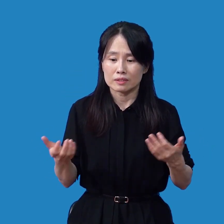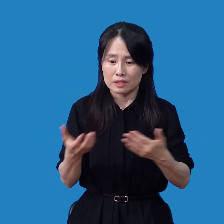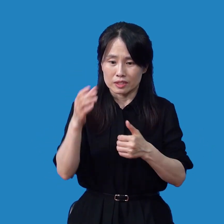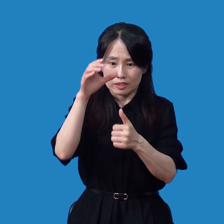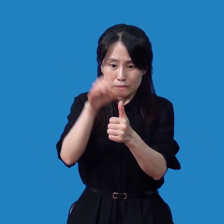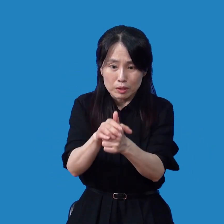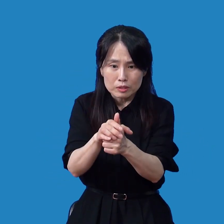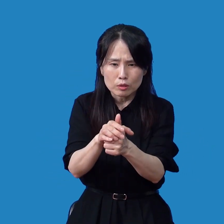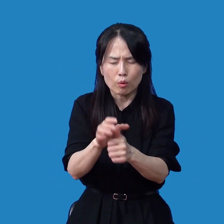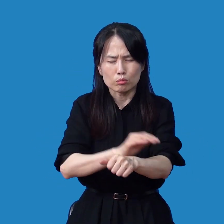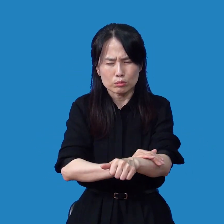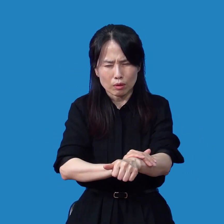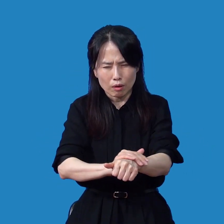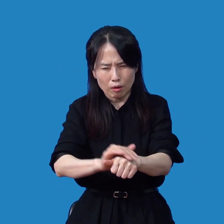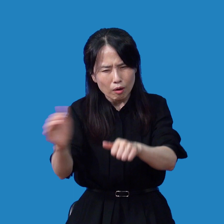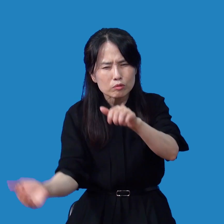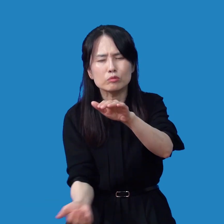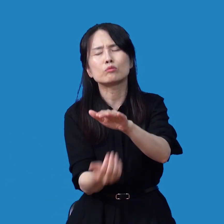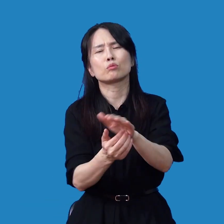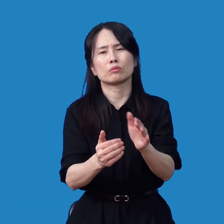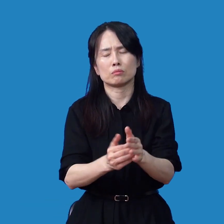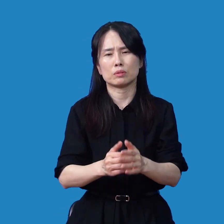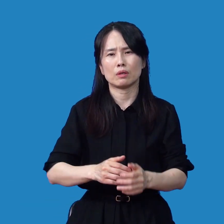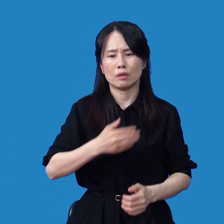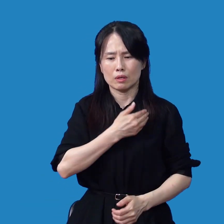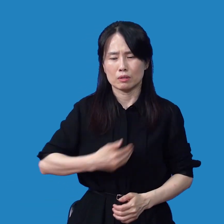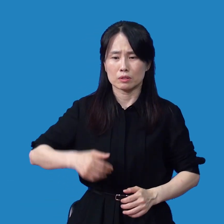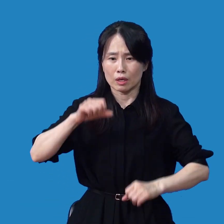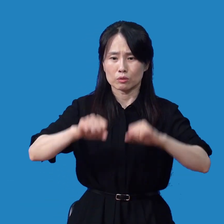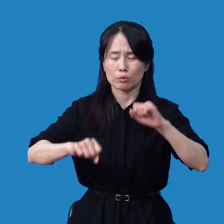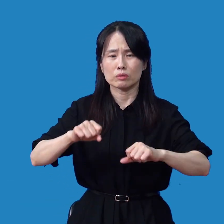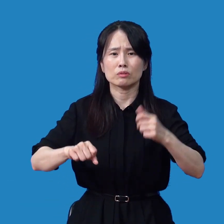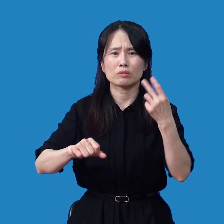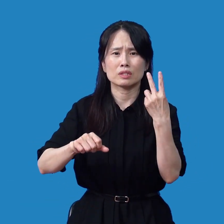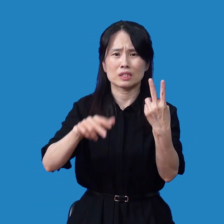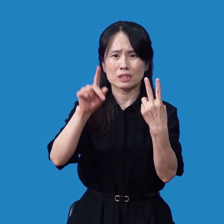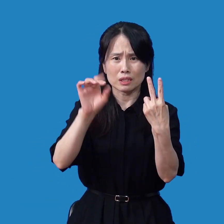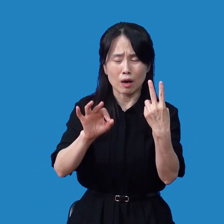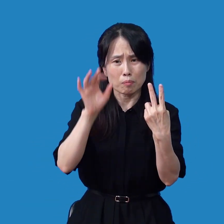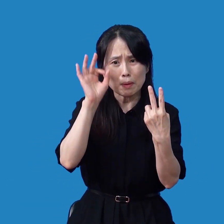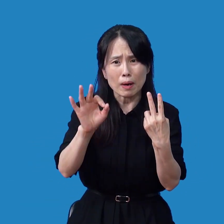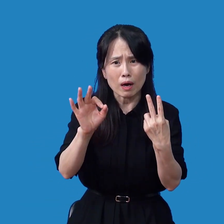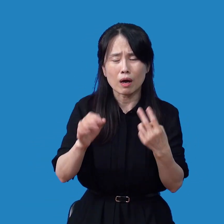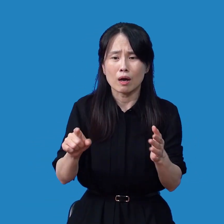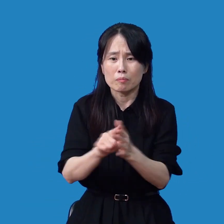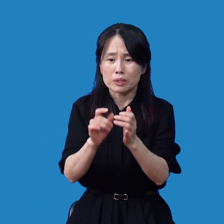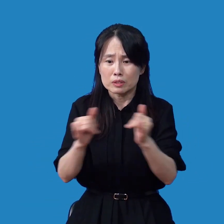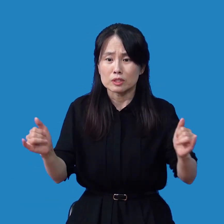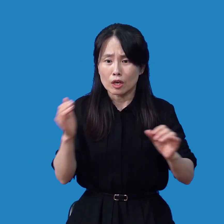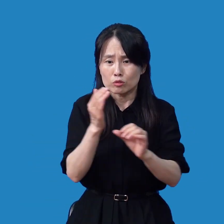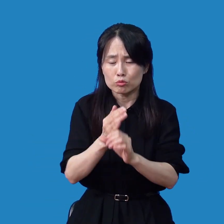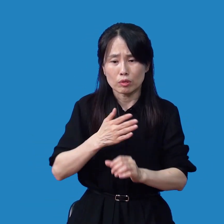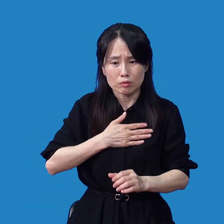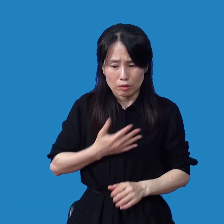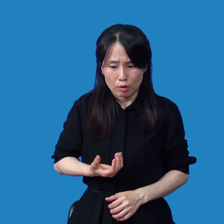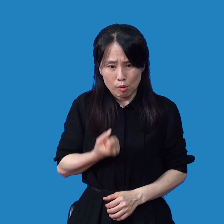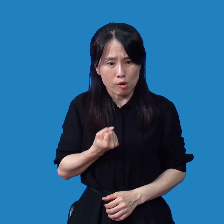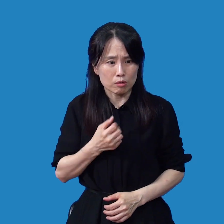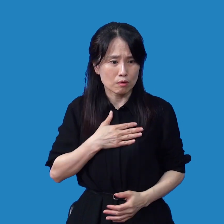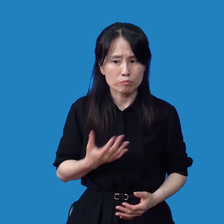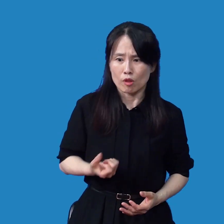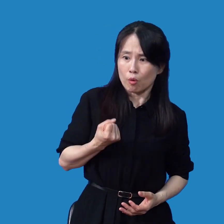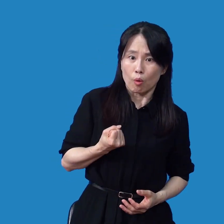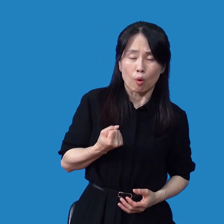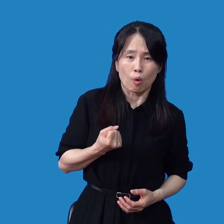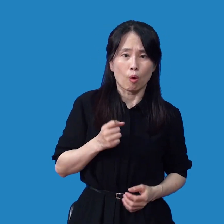훌륭하게 잘 감당했습니다. 우리 사도행전 2장 보지 않습니까? 성도들 중에 자기 것을 아무도 자기 것이라고